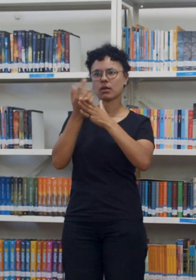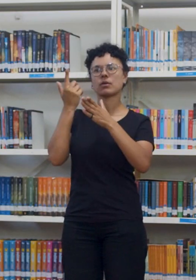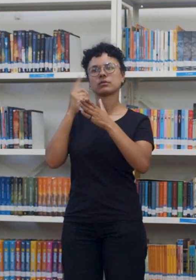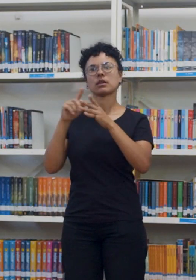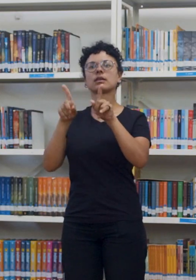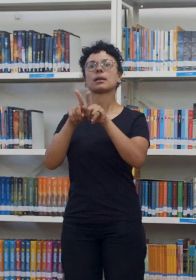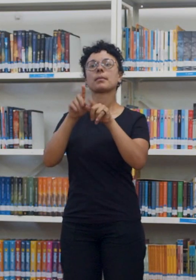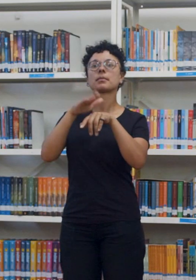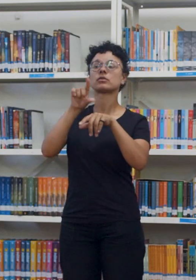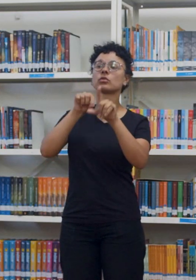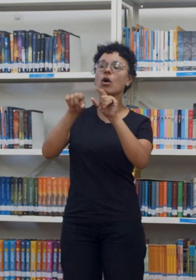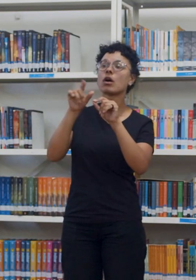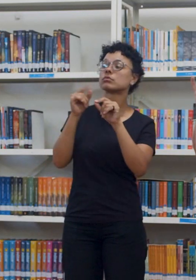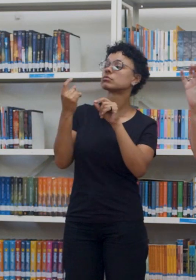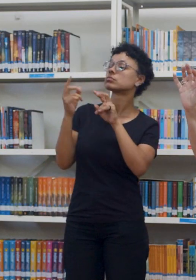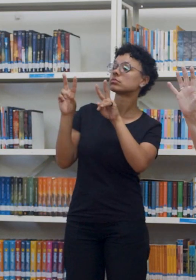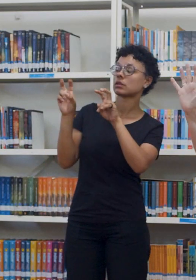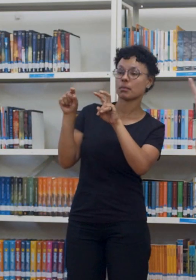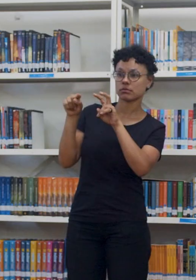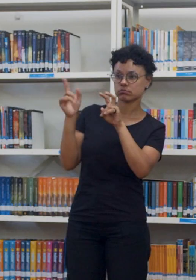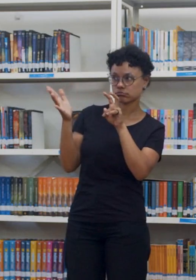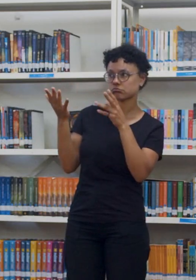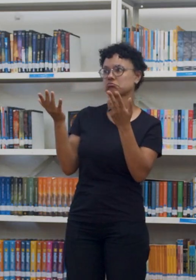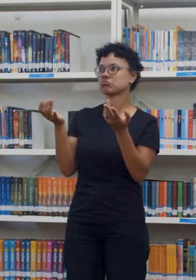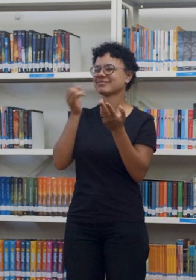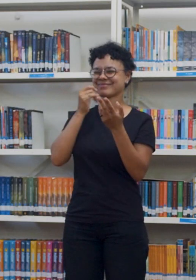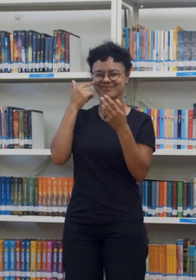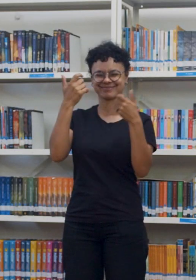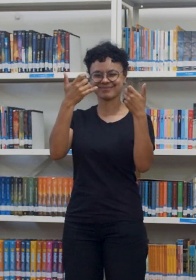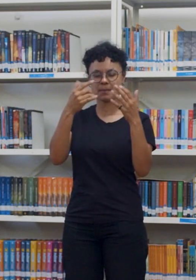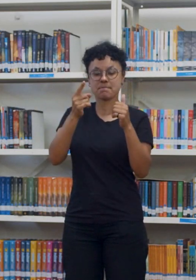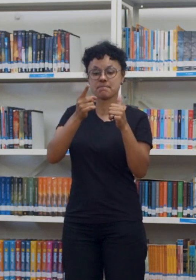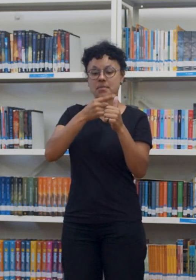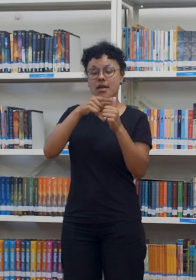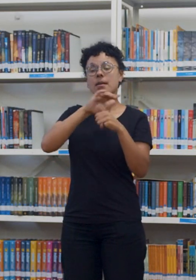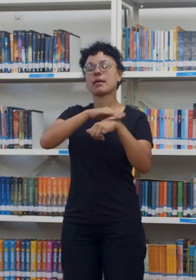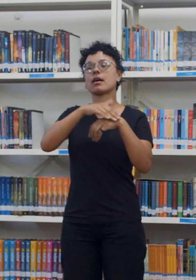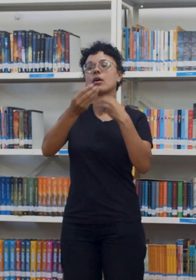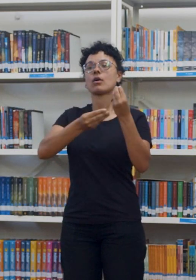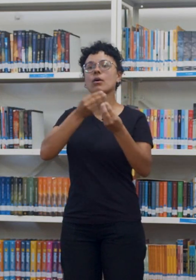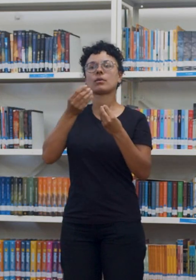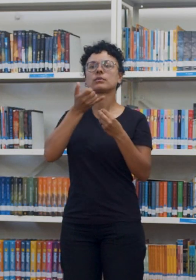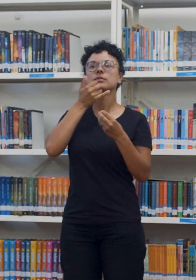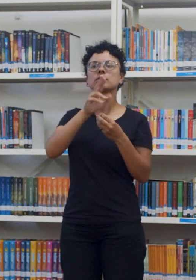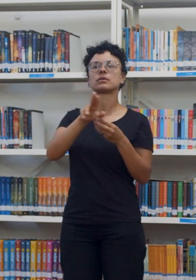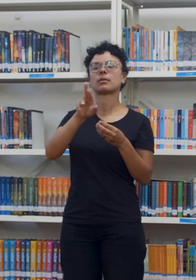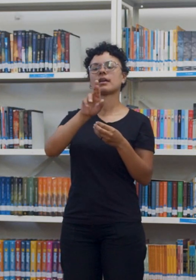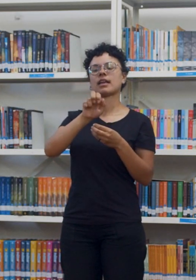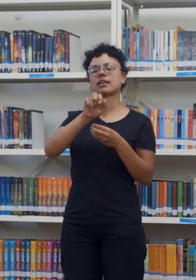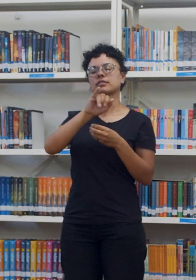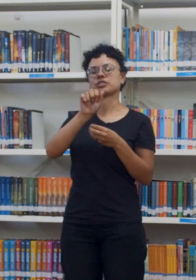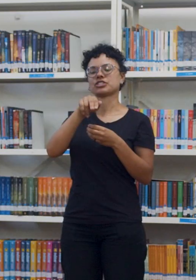vão escolher um tema. Nós vamos fazer exatamente o que eu falei aqui primeiro. Como é que é o nome da senhora?